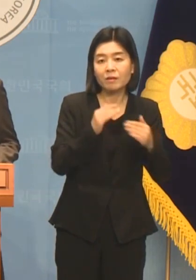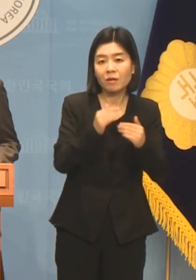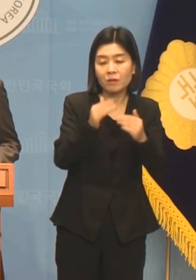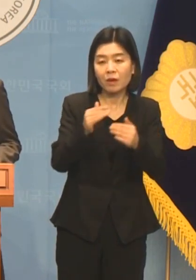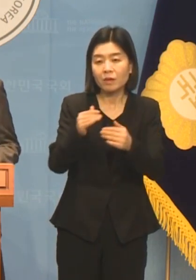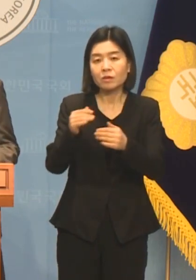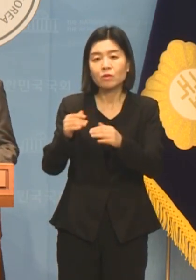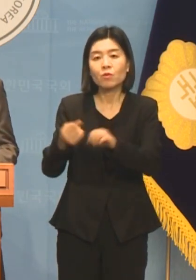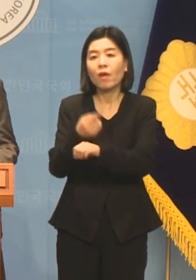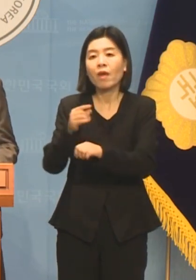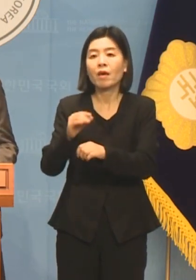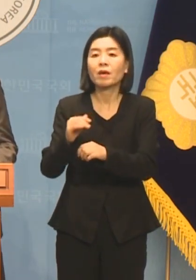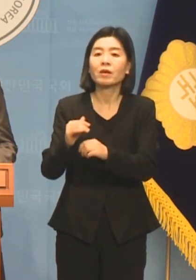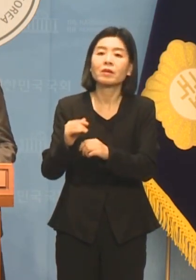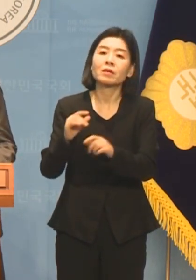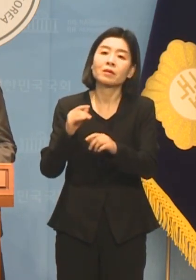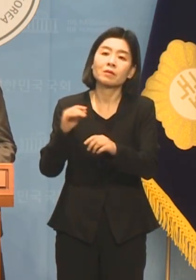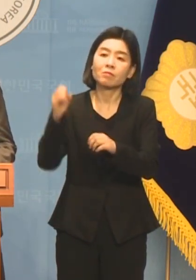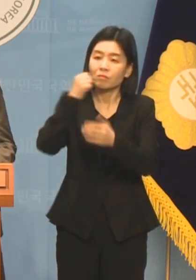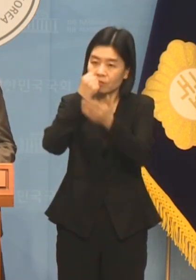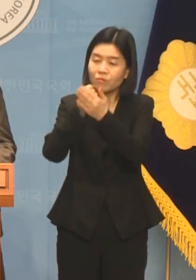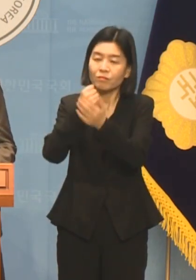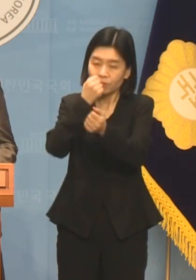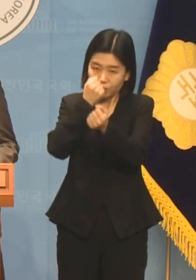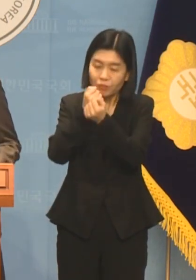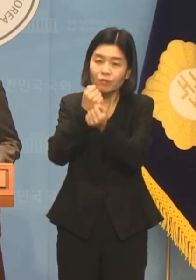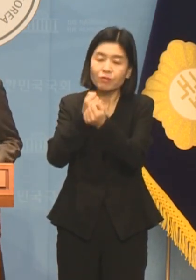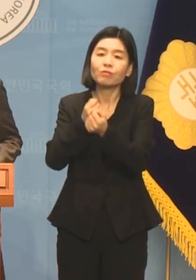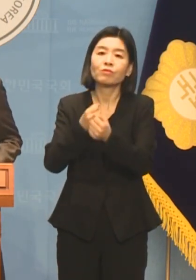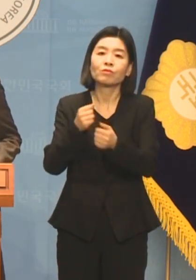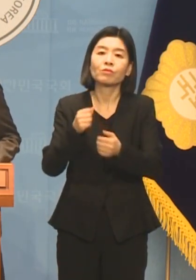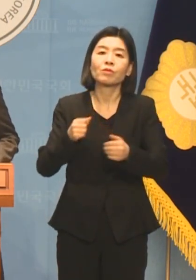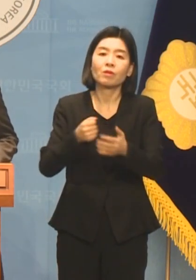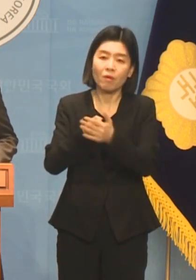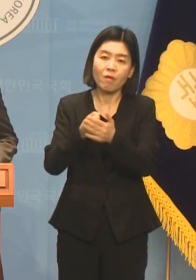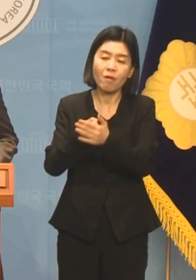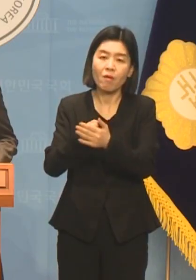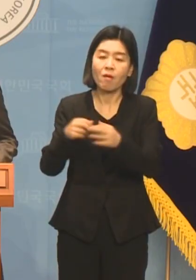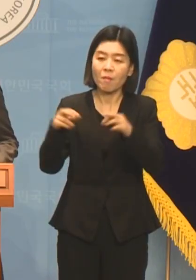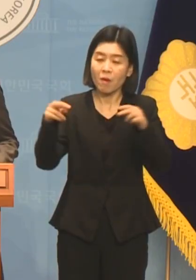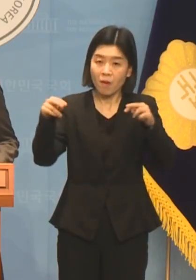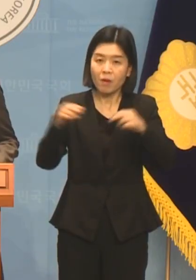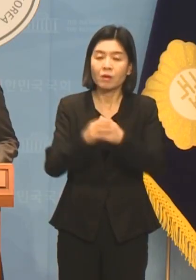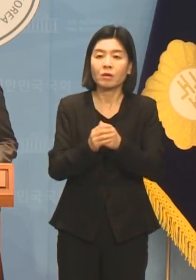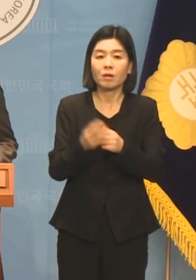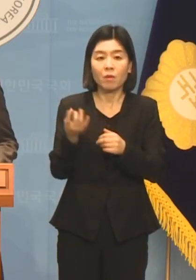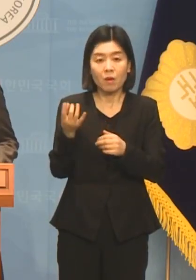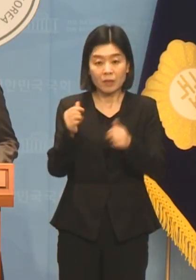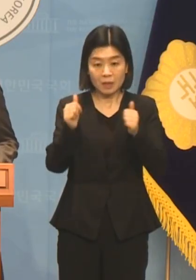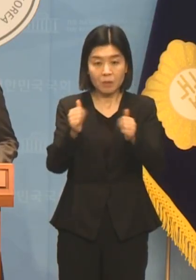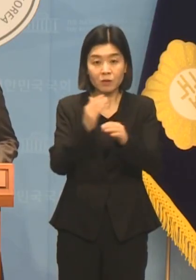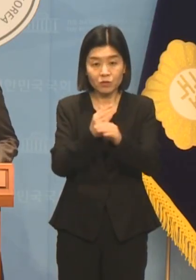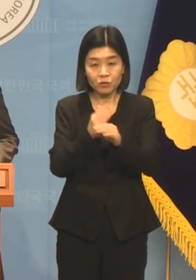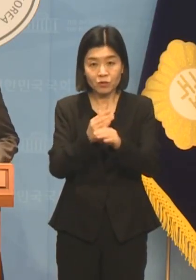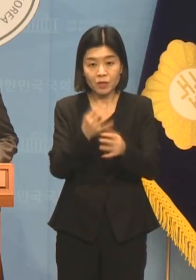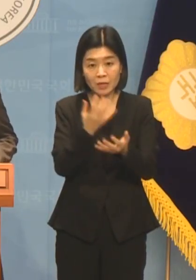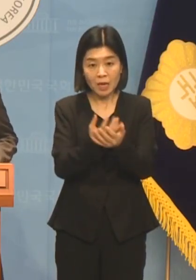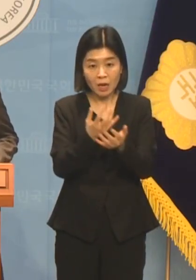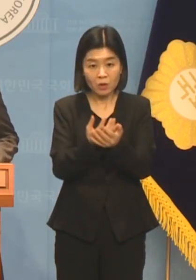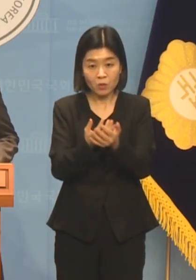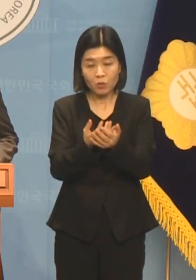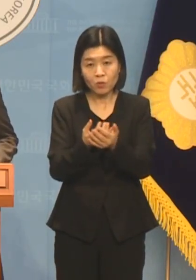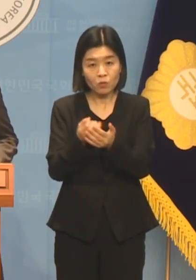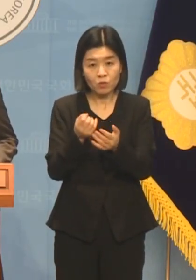헌재법 32조에 의하면은 재판 중 수사 중인 사안에 대해서 자료 송부 요구를 할 수 없다라고 함에도